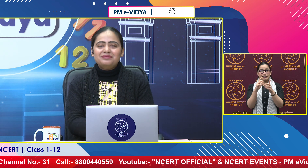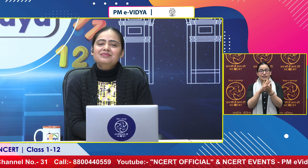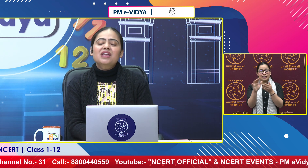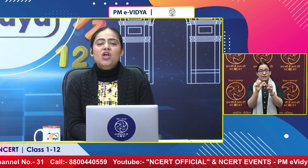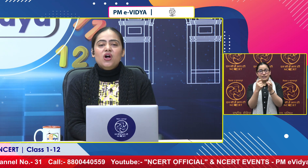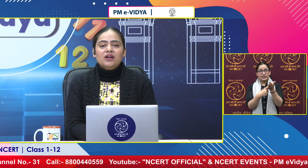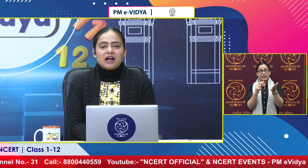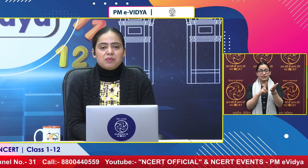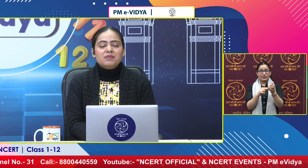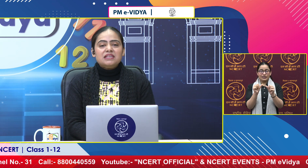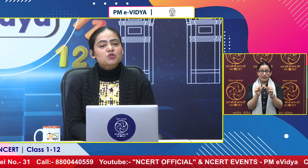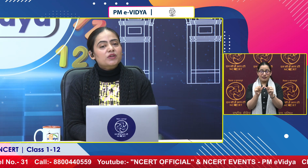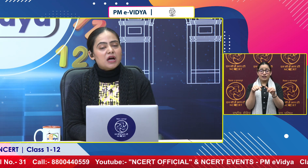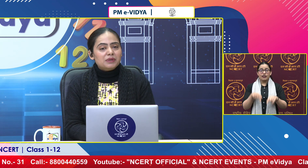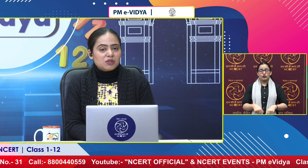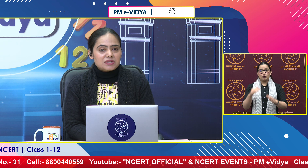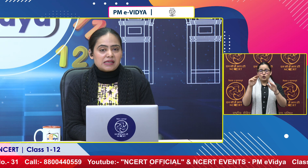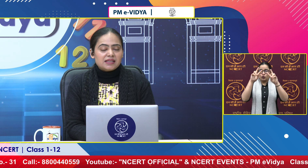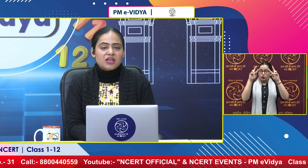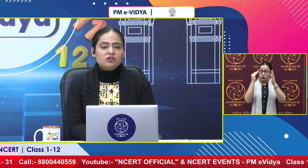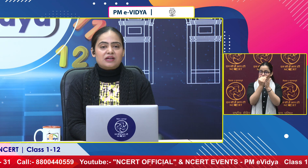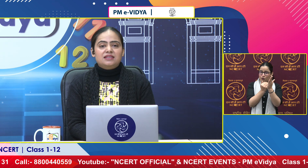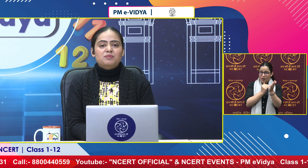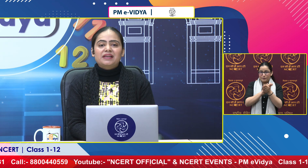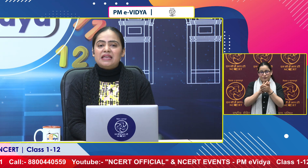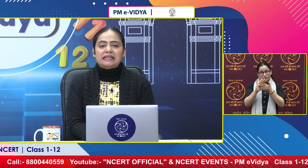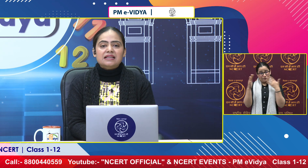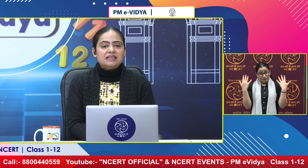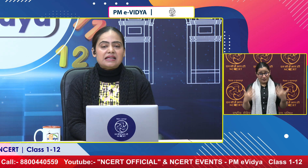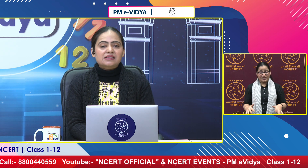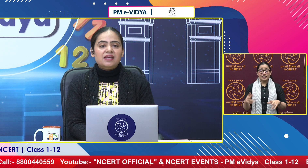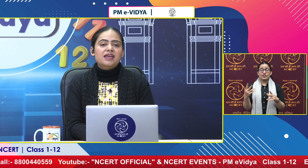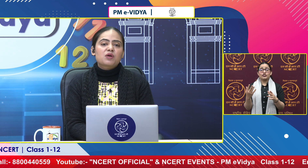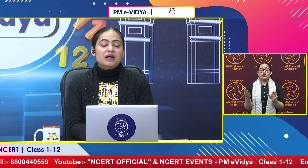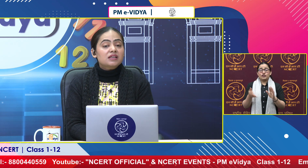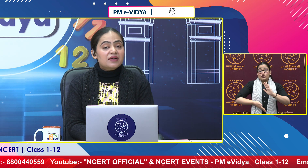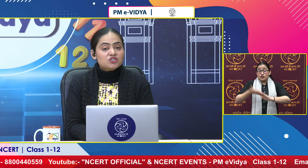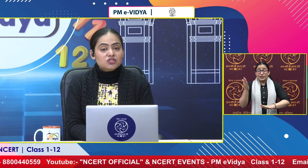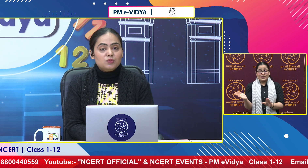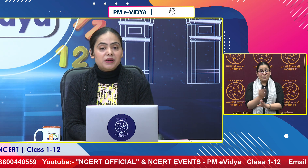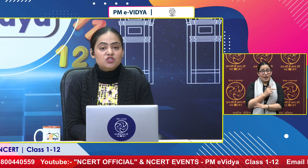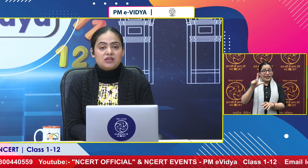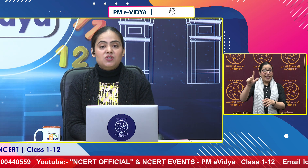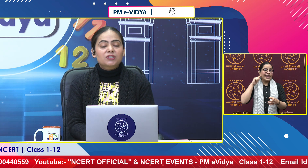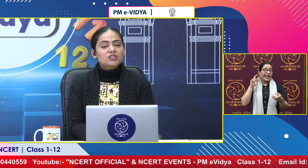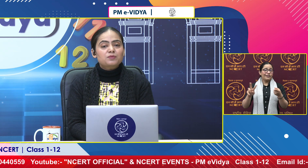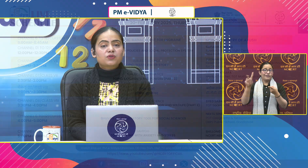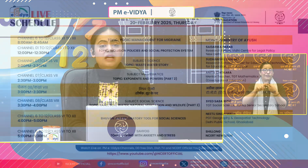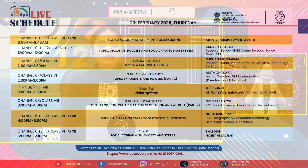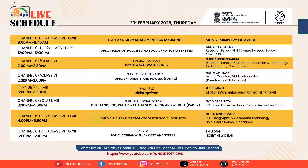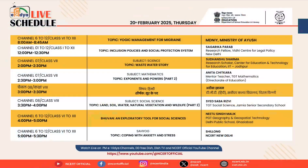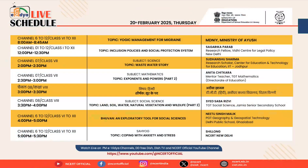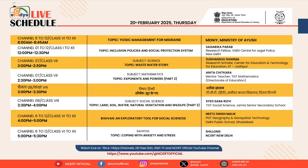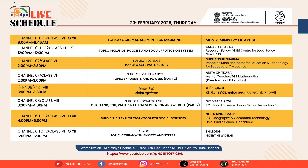यू। और अब हम इस सेशन को यहाँ पर क्लोज करते हैं और जाने से पहले एक नज़र डालते हैं हमारे लाइव शेड्यूल पर। जी हाँ, कौन कौन